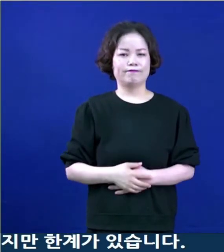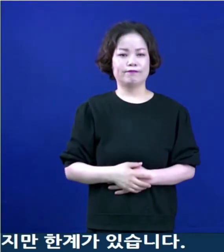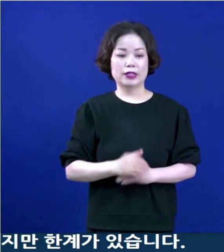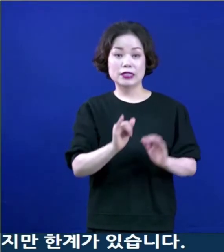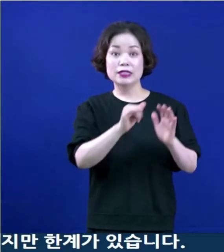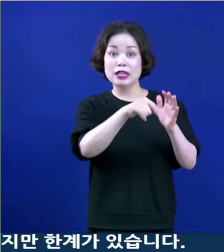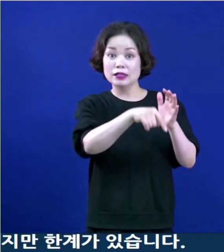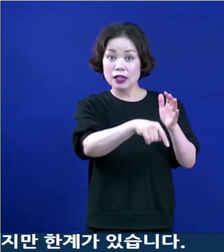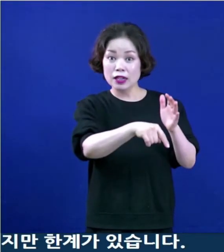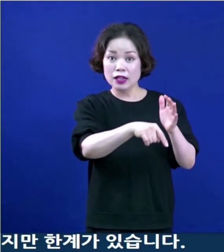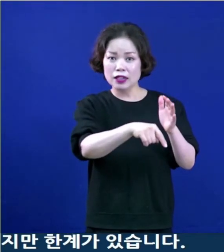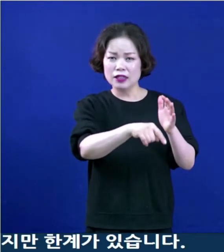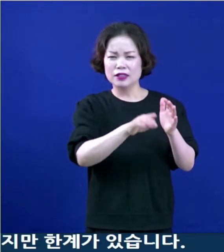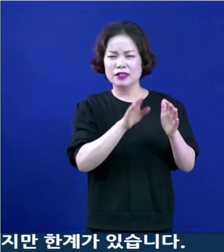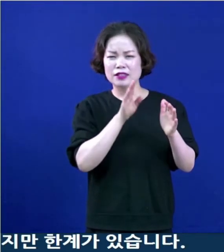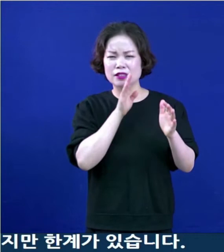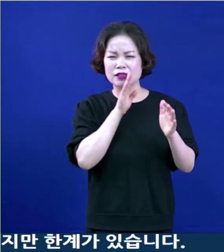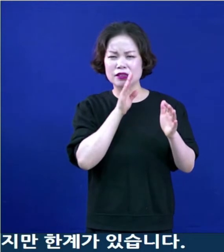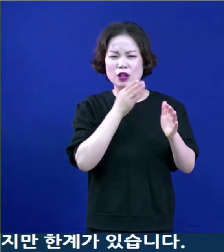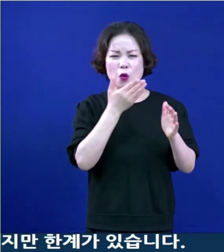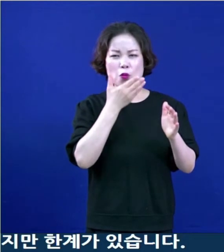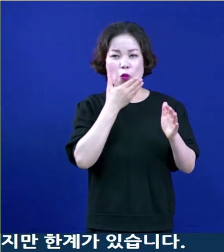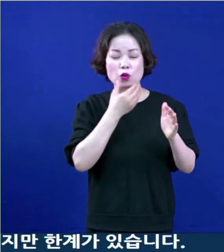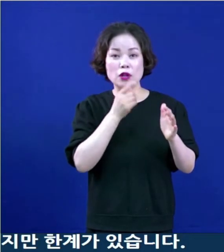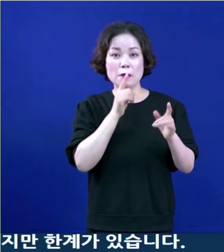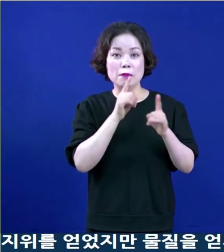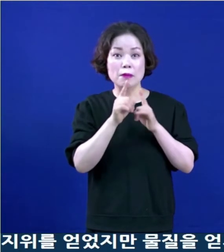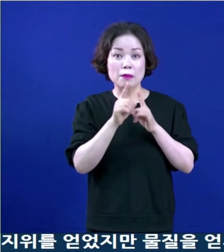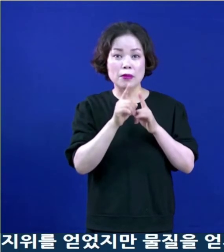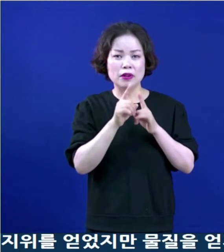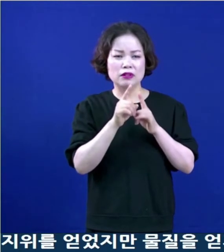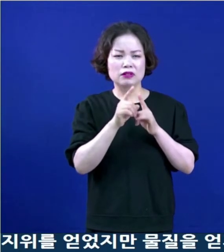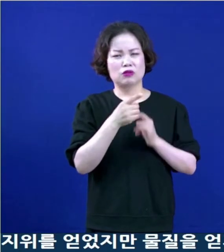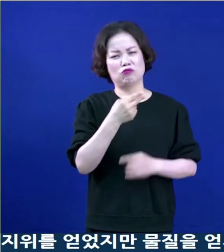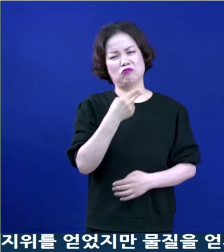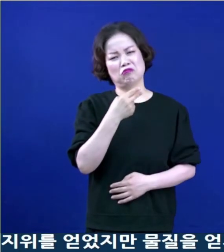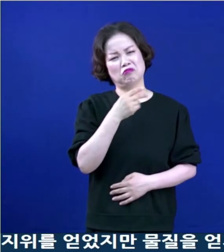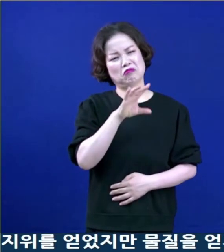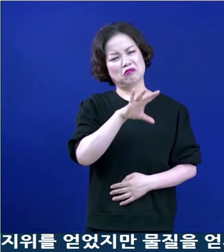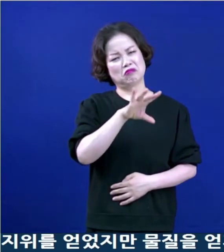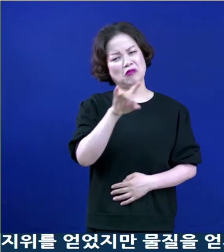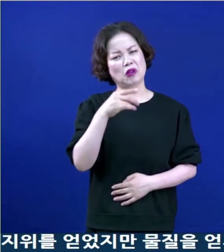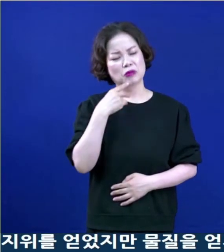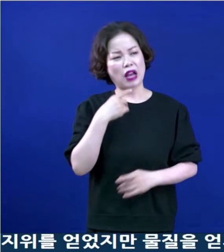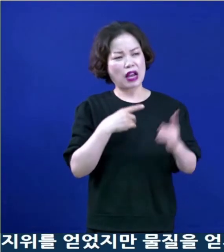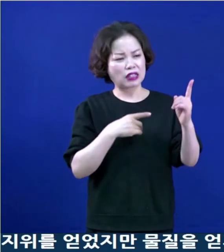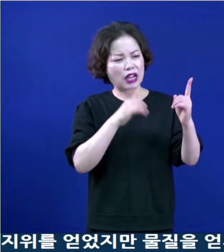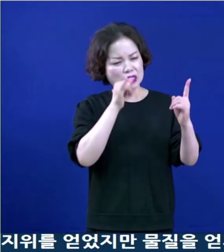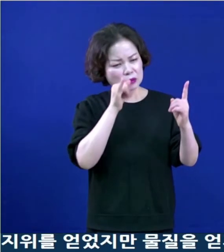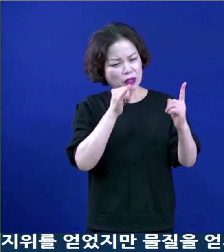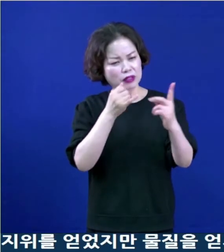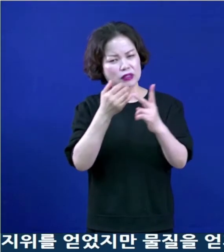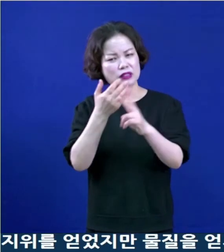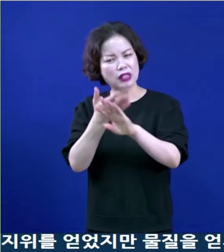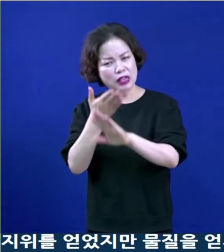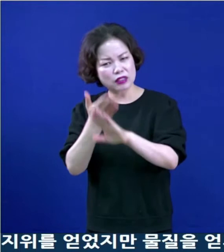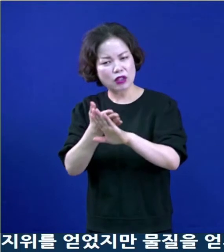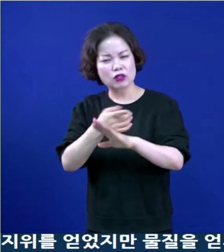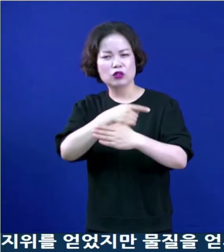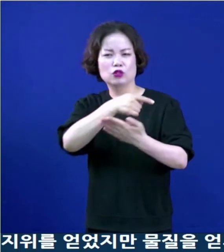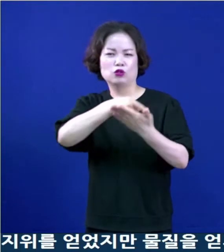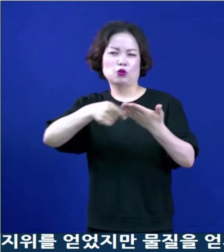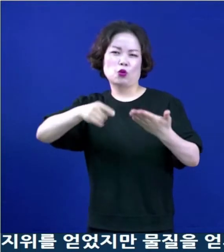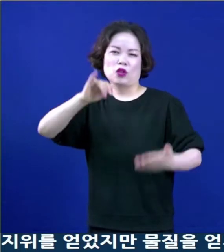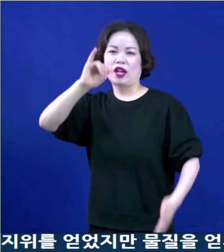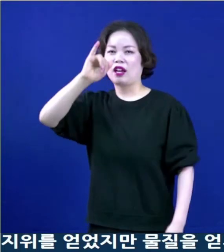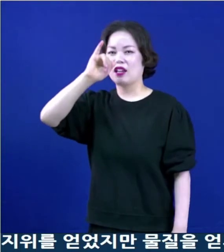세상에는 사실은 진짜 복이라고 얘기할 수 있는 것이 드뭅니다. 하나가 있으면 다른 것에 손해가 올 수 있을